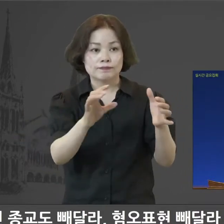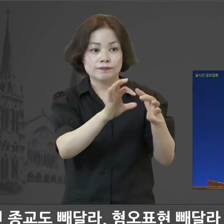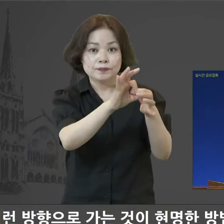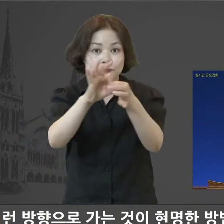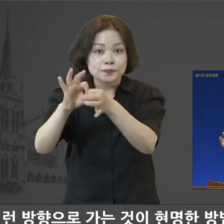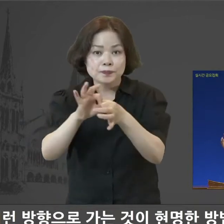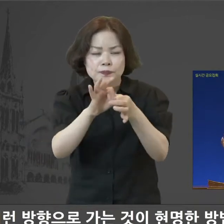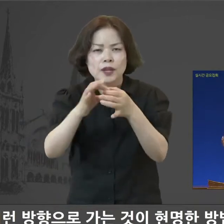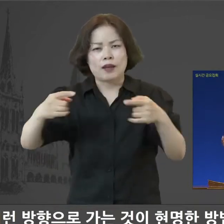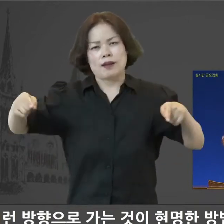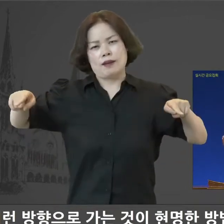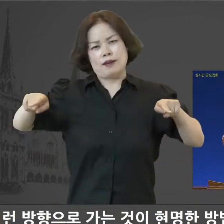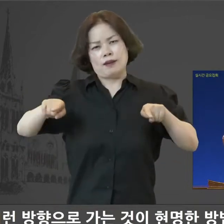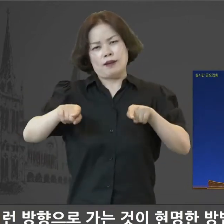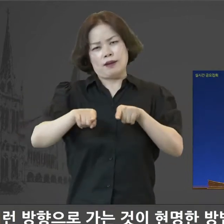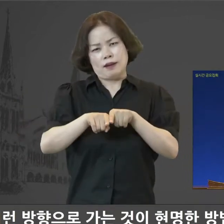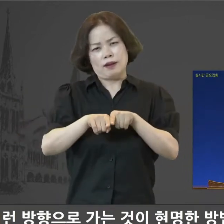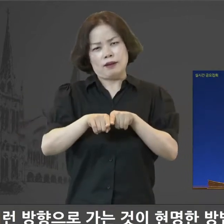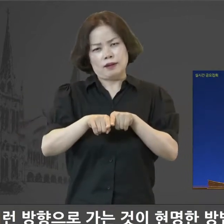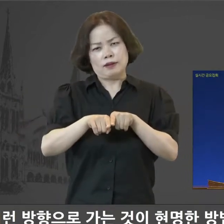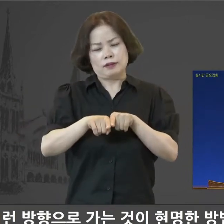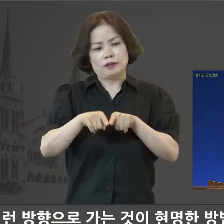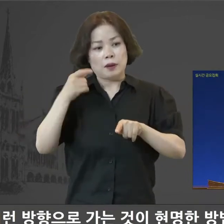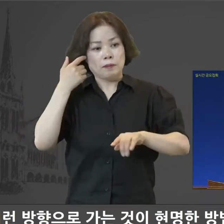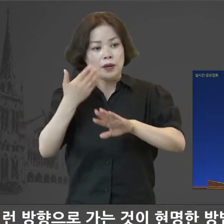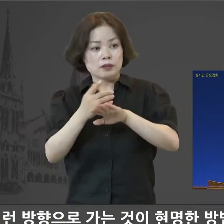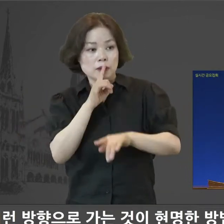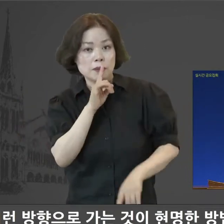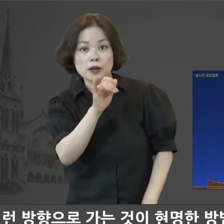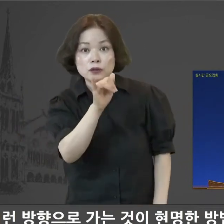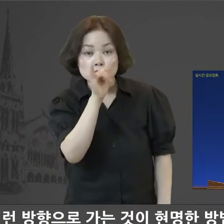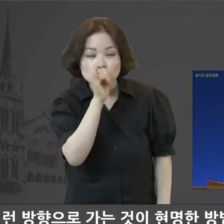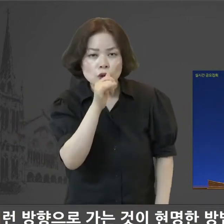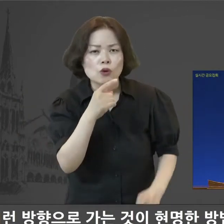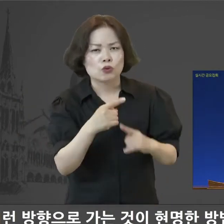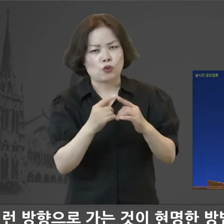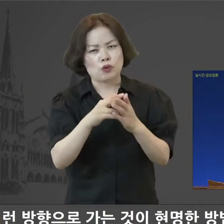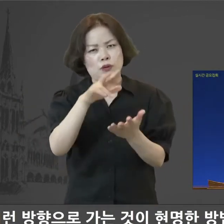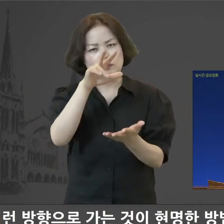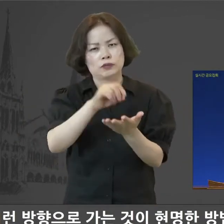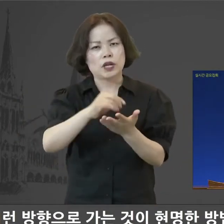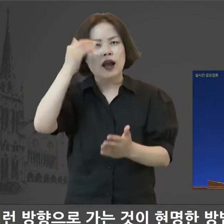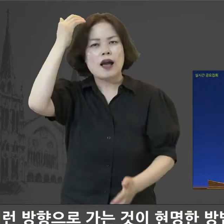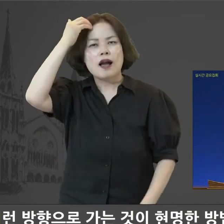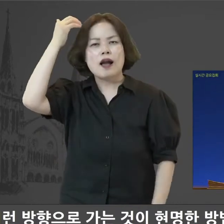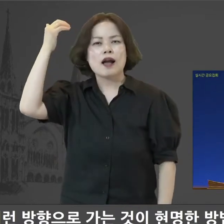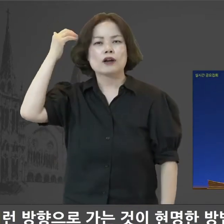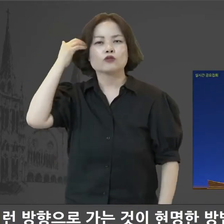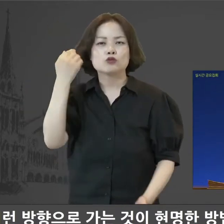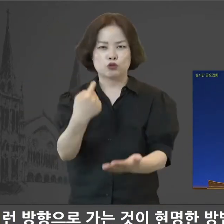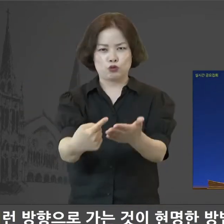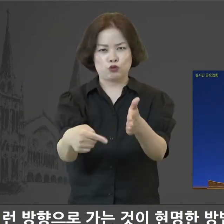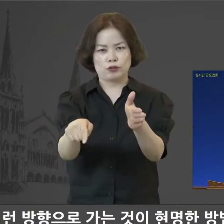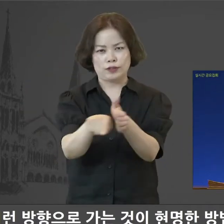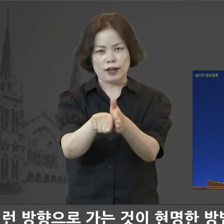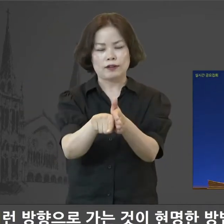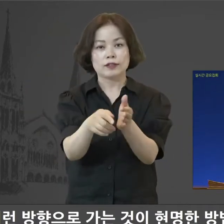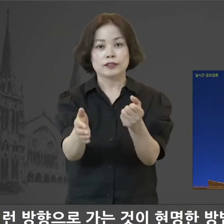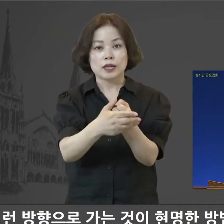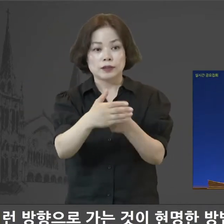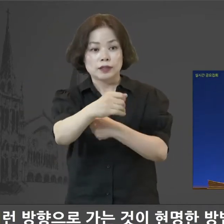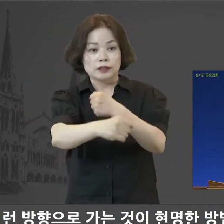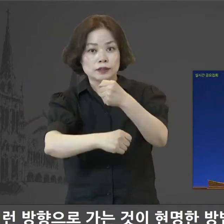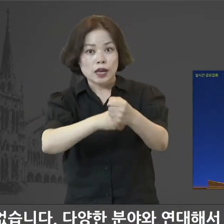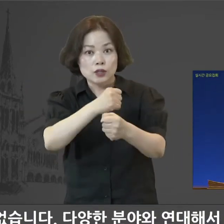연대해서 함께 반대의 목소리를 낼 수 있어요. 왜냐하면 이것은 교회만의 문제가 아니라 대한민국을 위한 거기 때문에 그렇습니다.